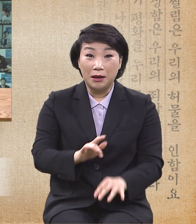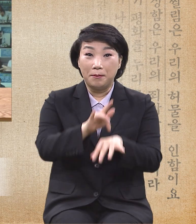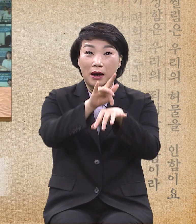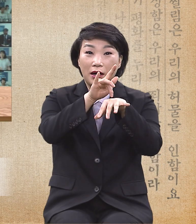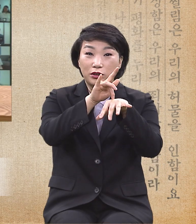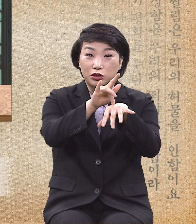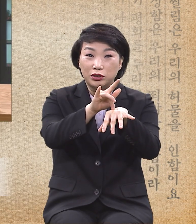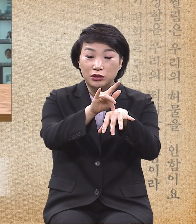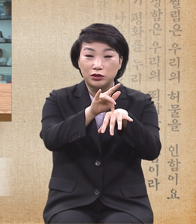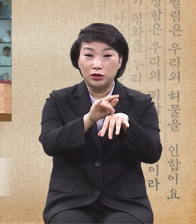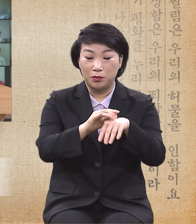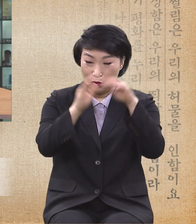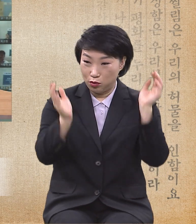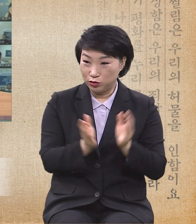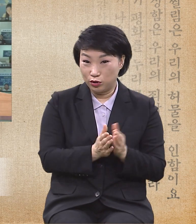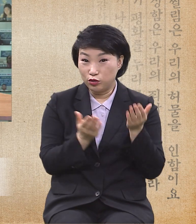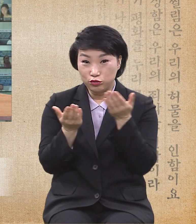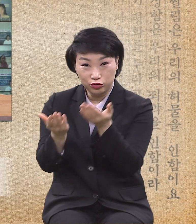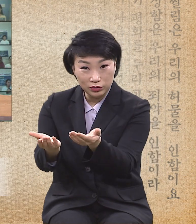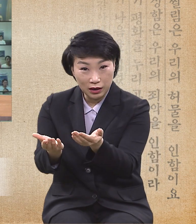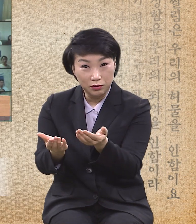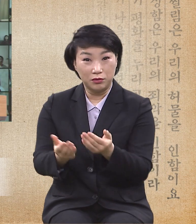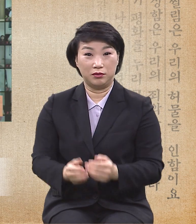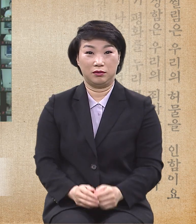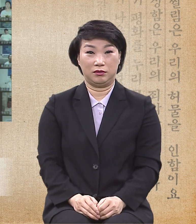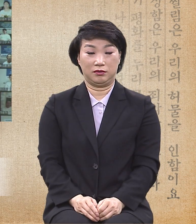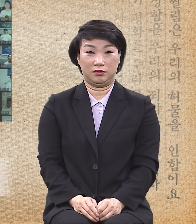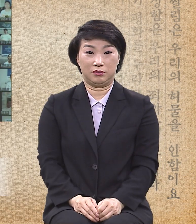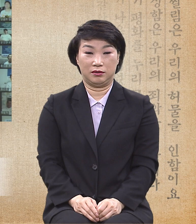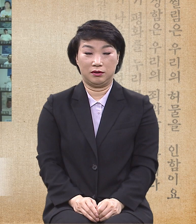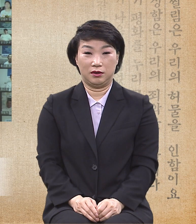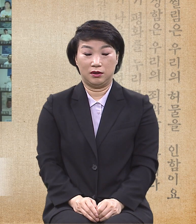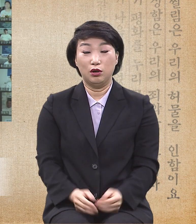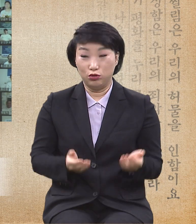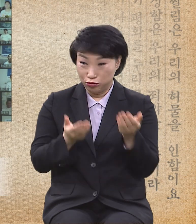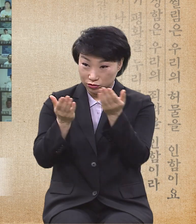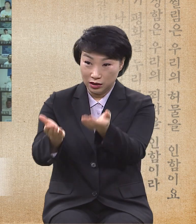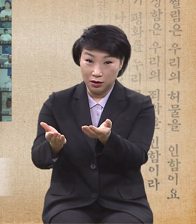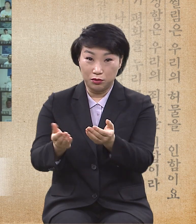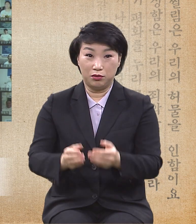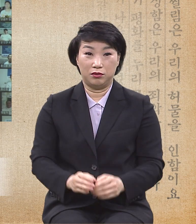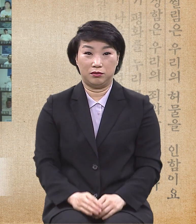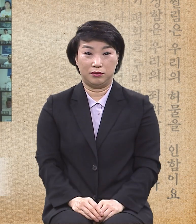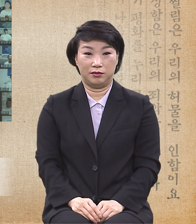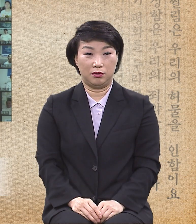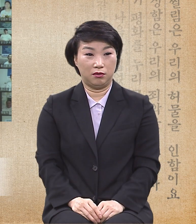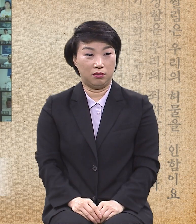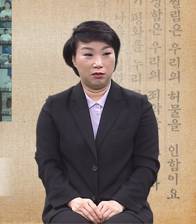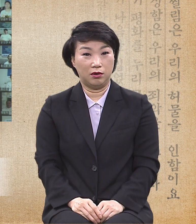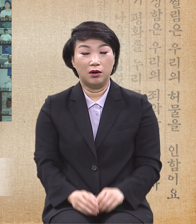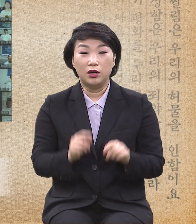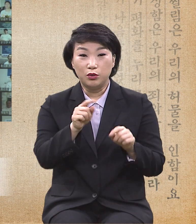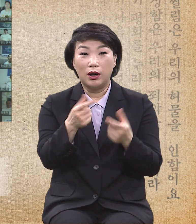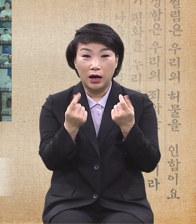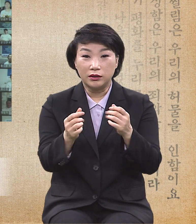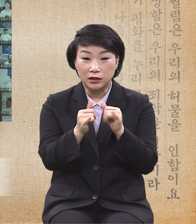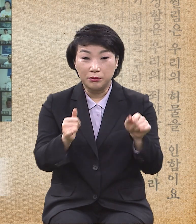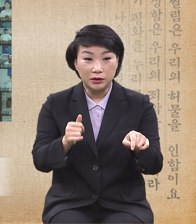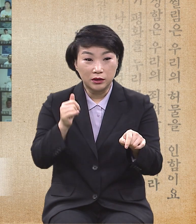마귀는 준다고 했어요. 예, 준다고 했어요. 그래서 그런 자에게